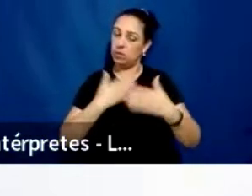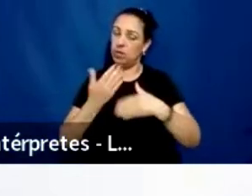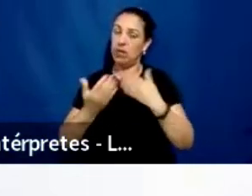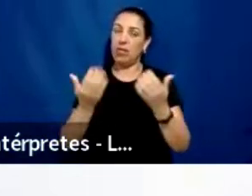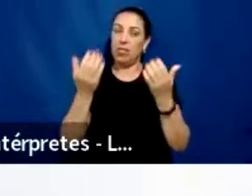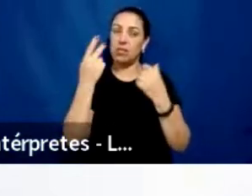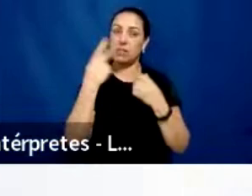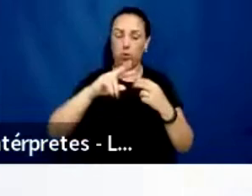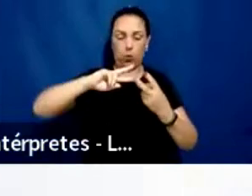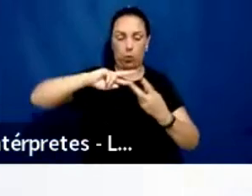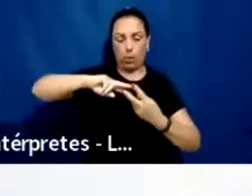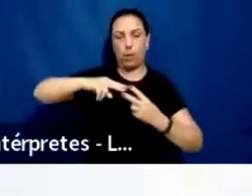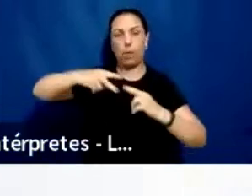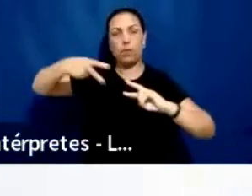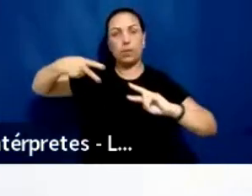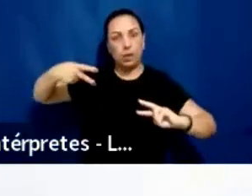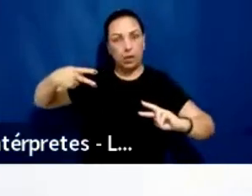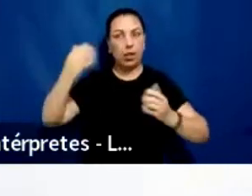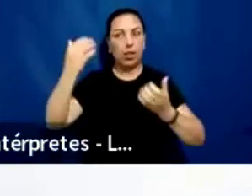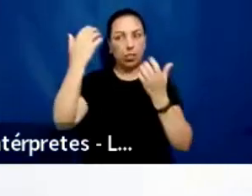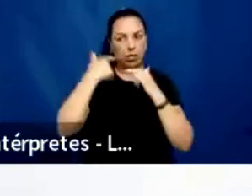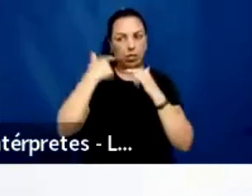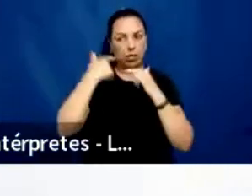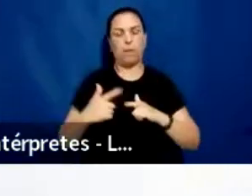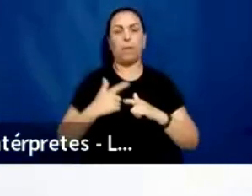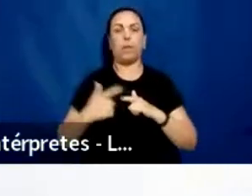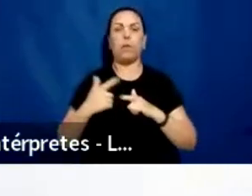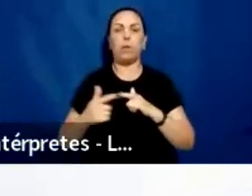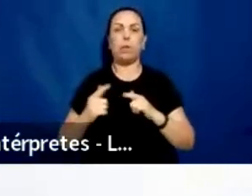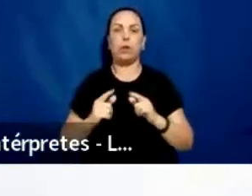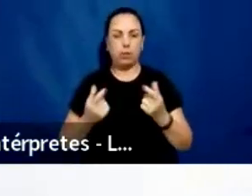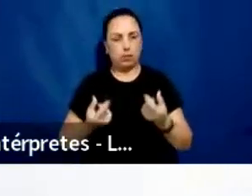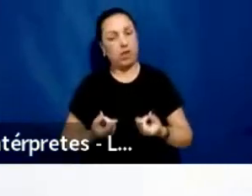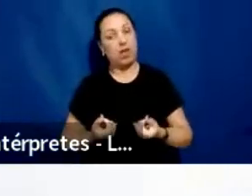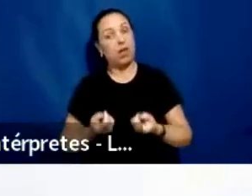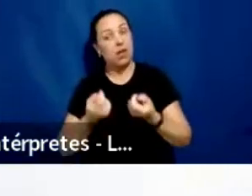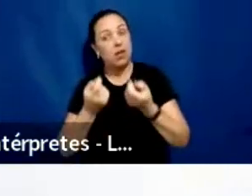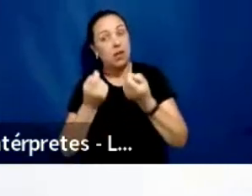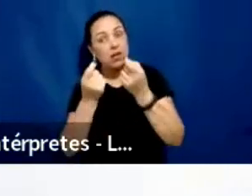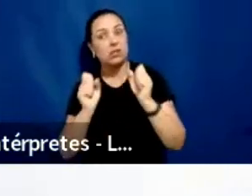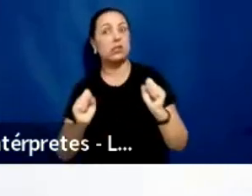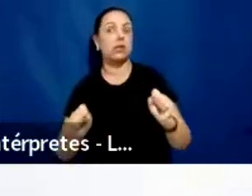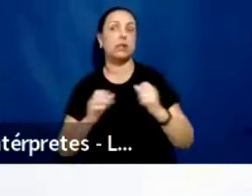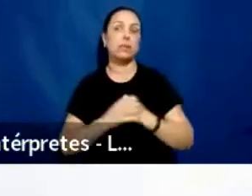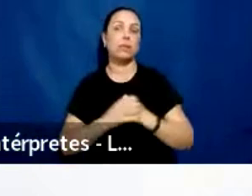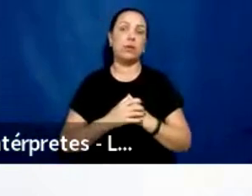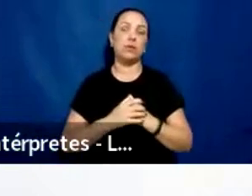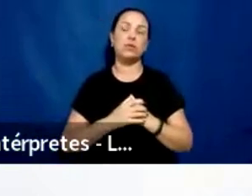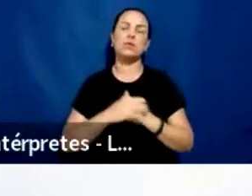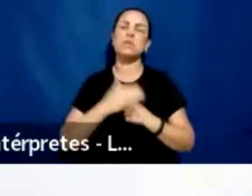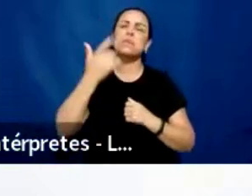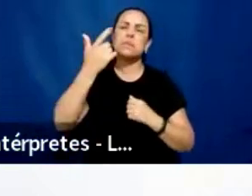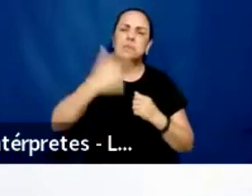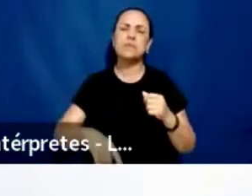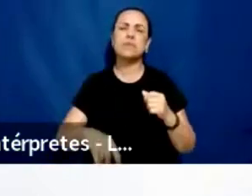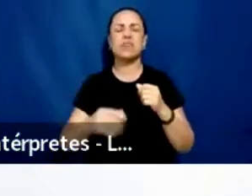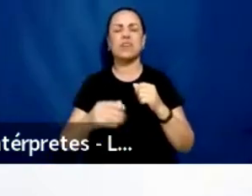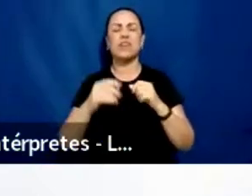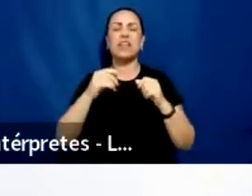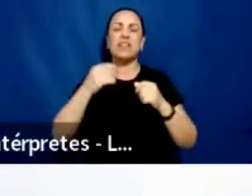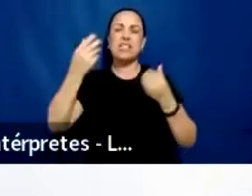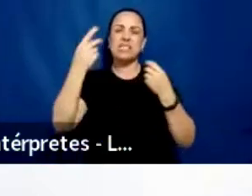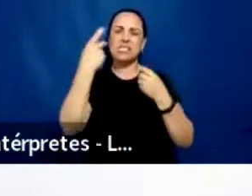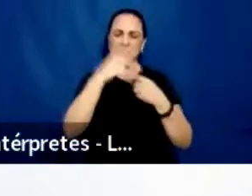a membrana da nossa célula, né, então, que é aquela membrana lipídica, né, de gordura que protege a nossa